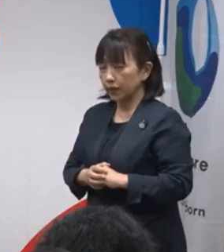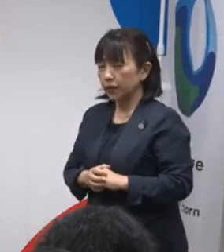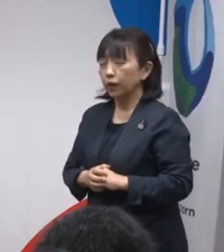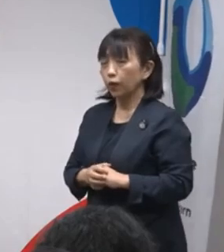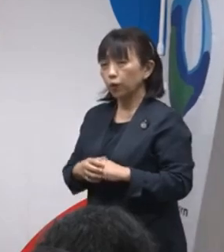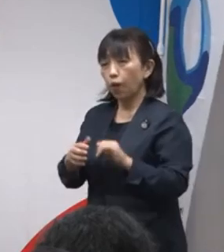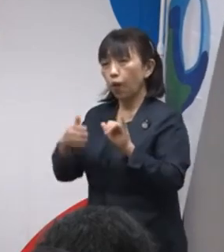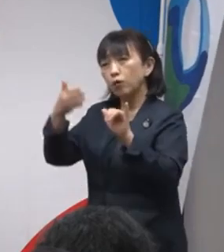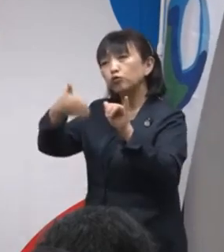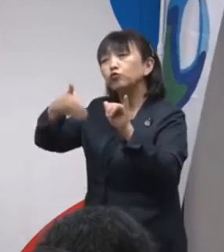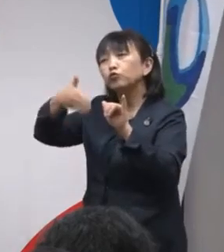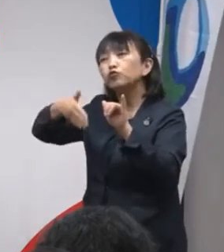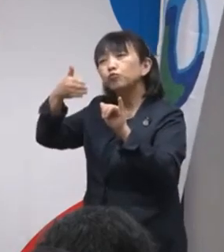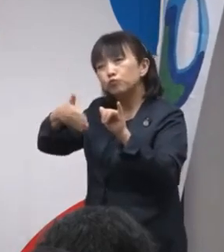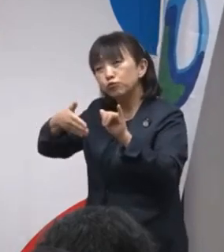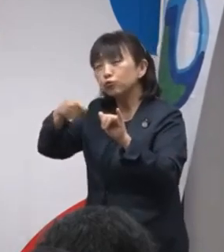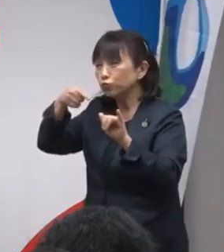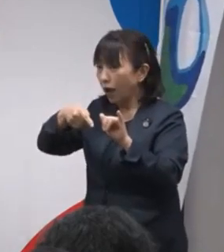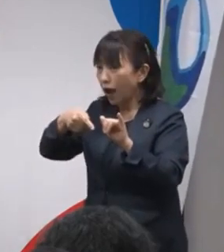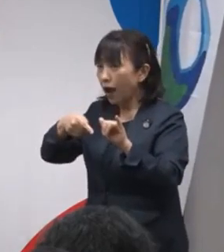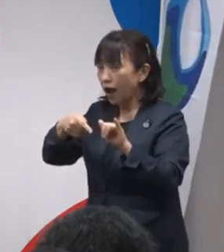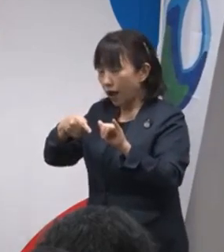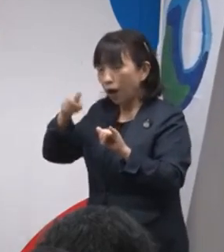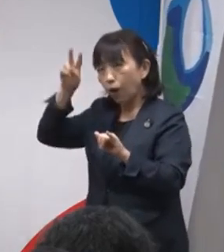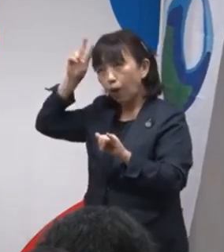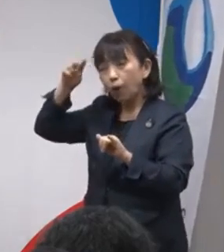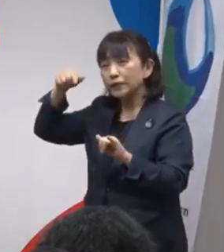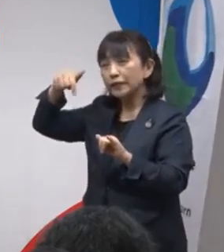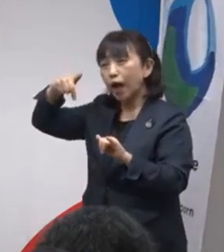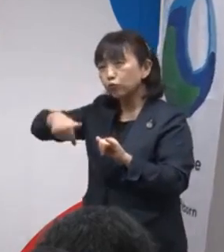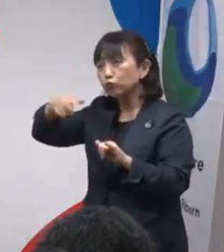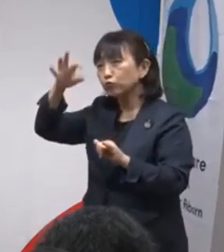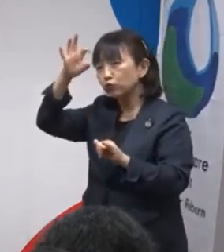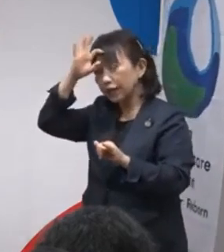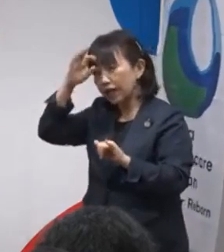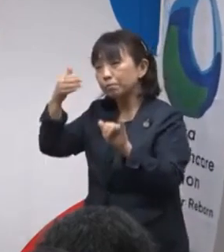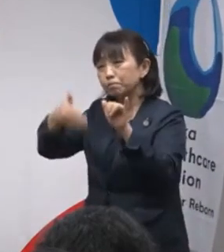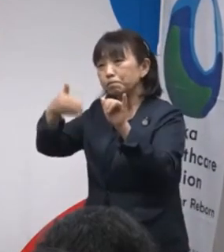またこの YouTube チャンネルについて、大阪府警の YouTube チャンネルでもあります、アンマ